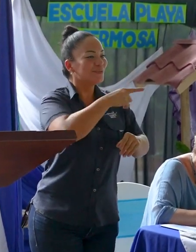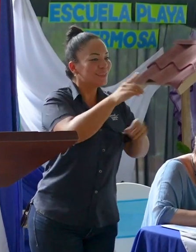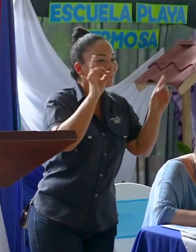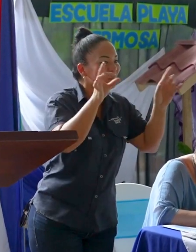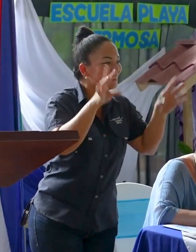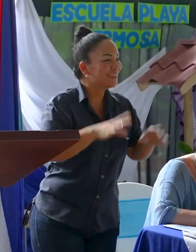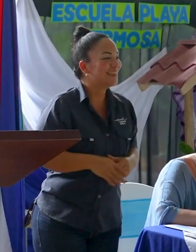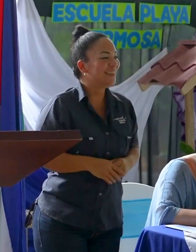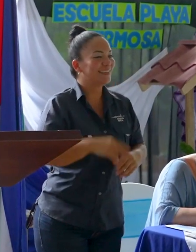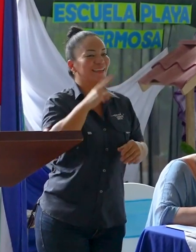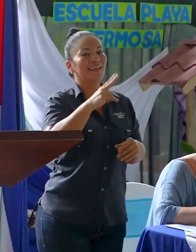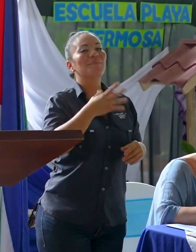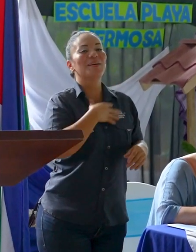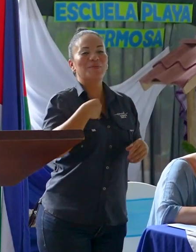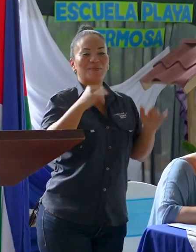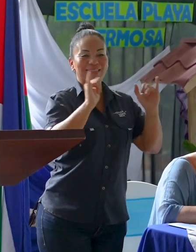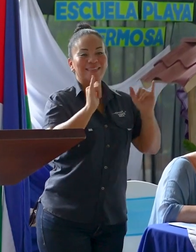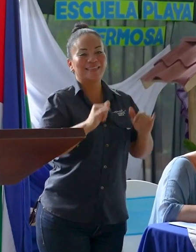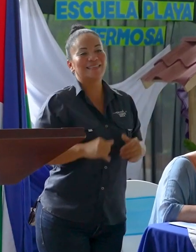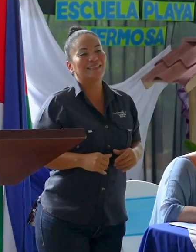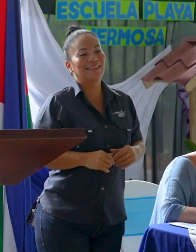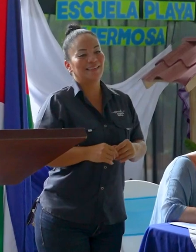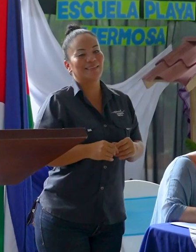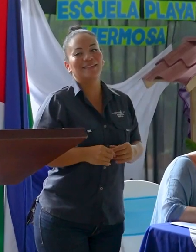bandidos. Así me gusta.